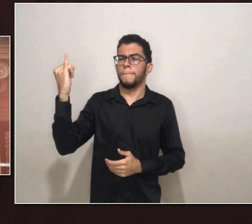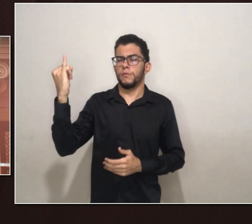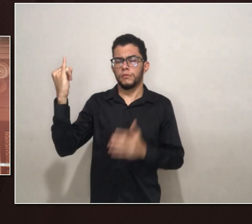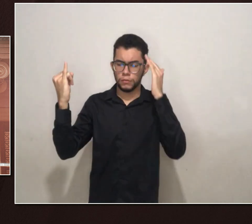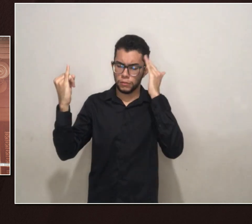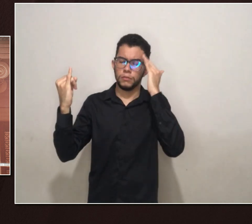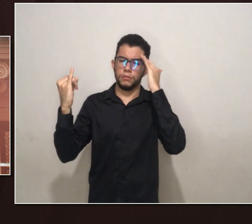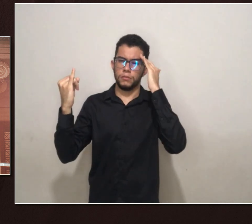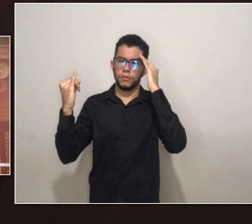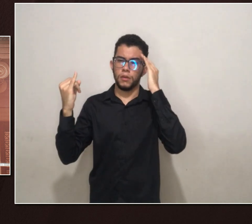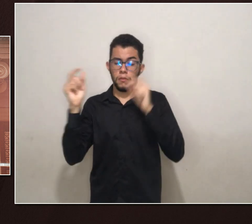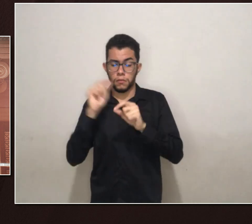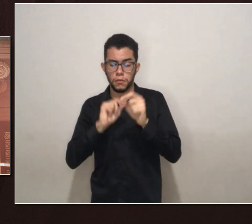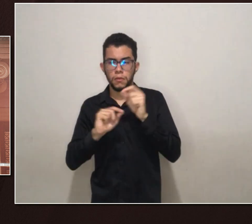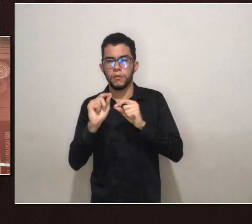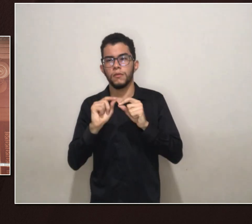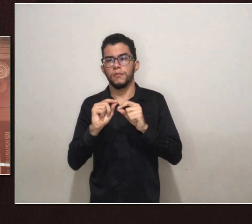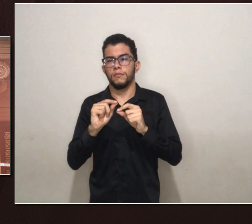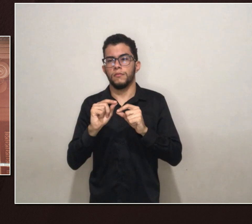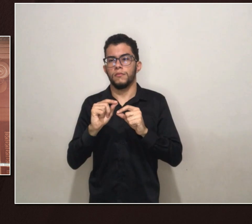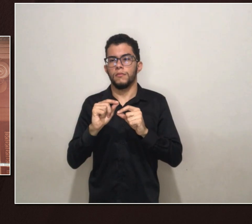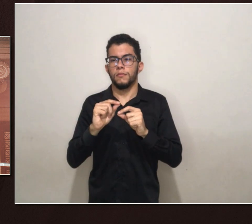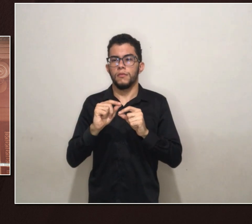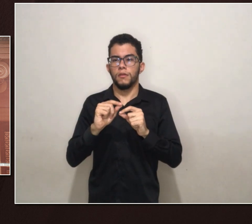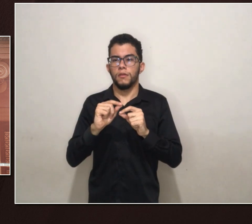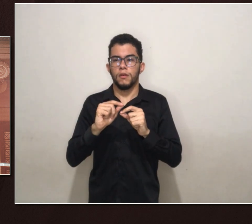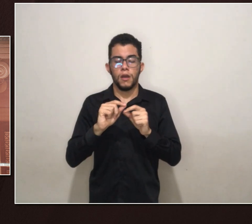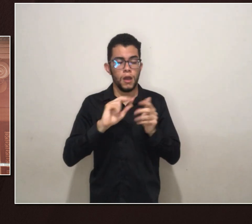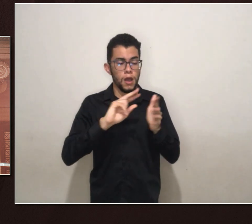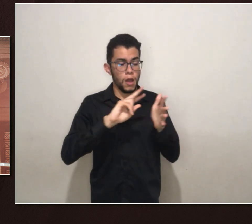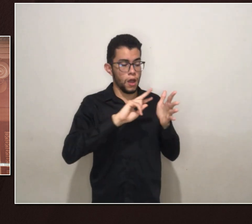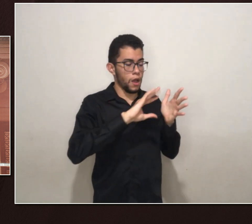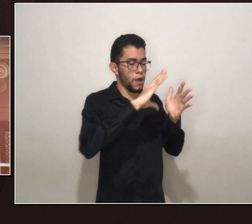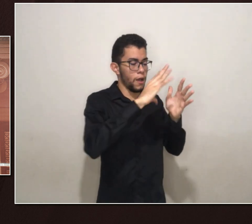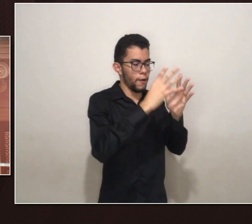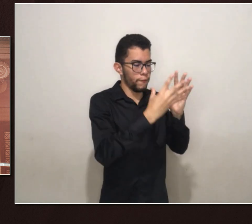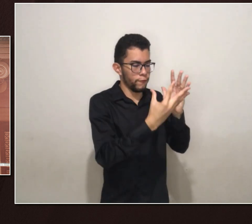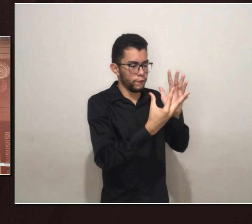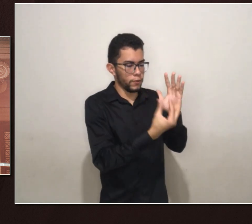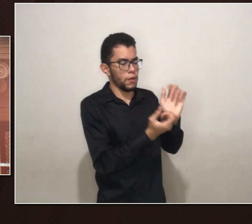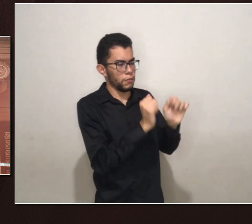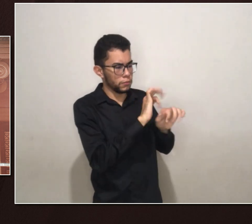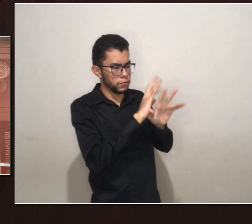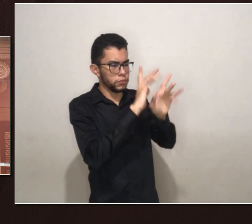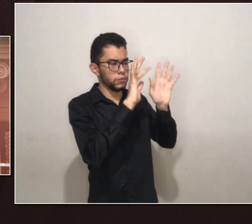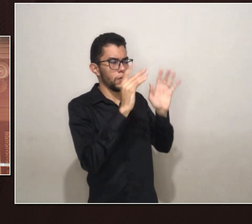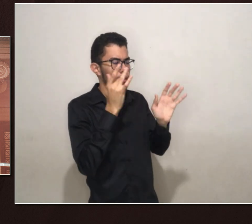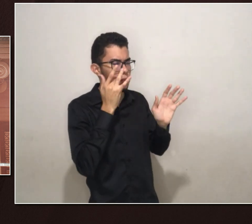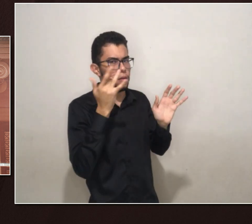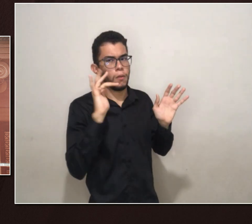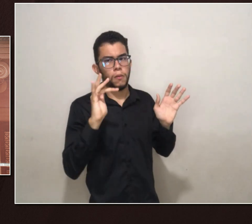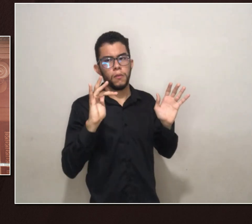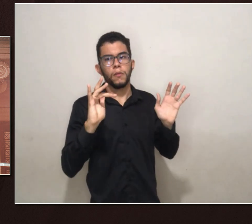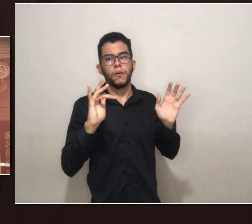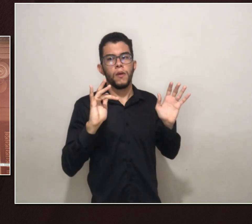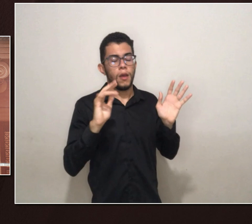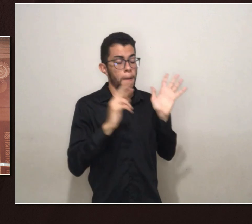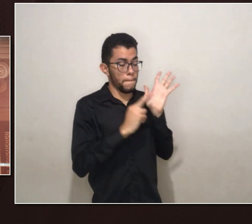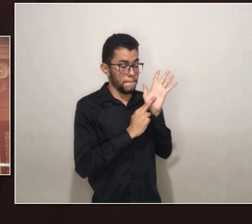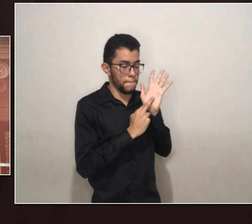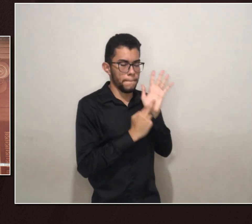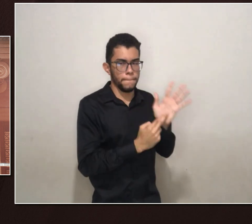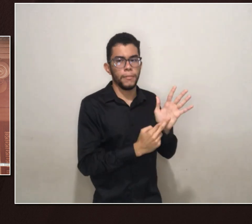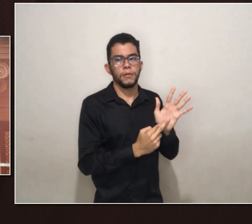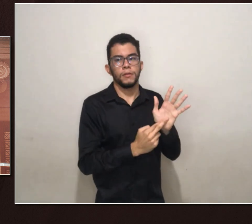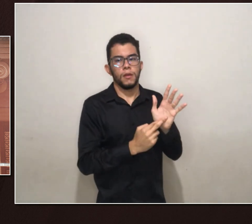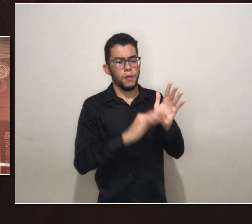um candelabro de ouro, ou como um candeeiro de ouro, é para brilhar com o fogo de Deus, né?